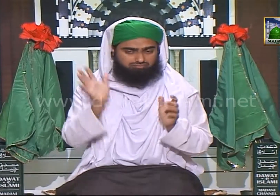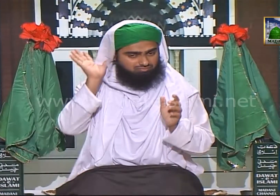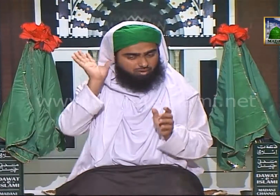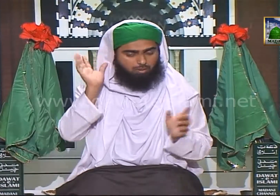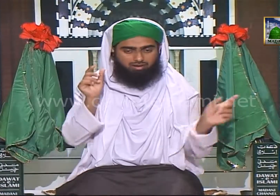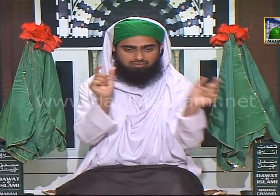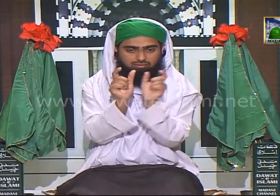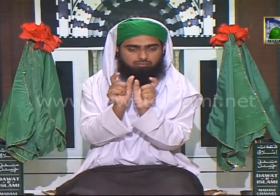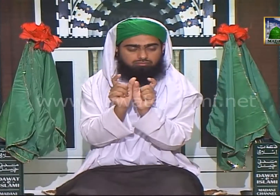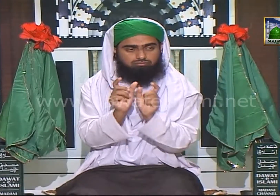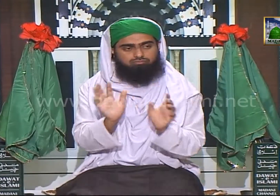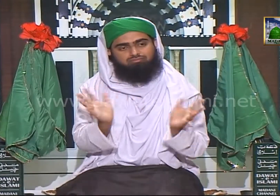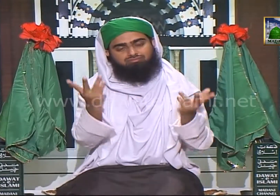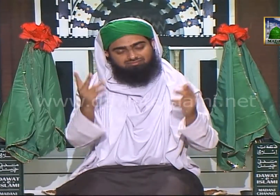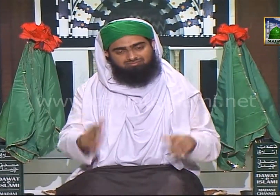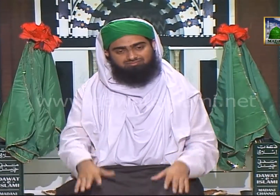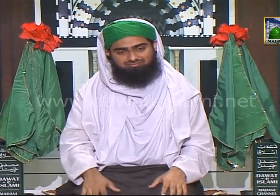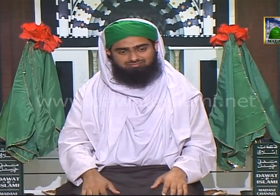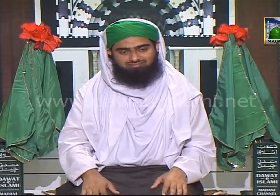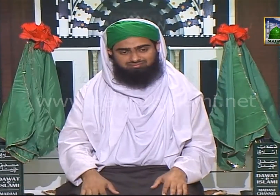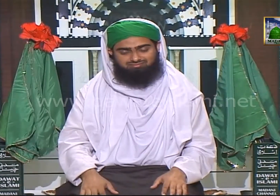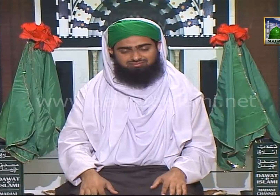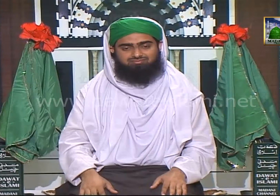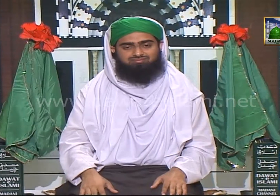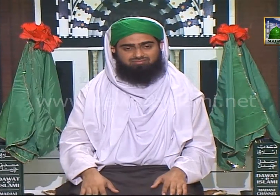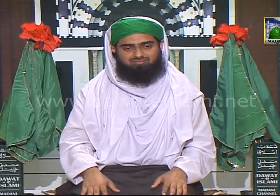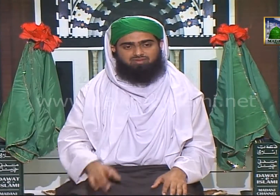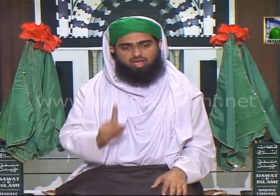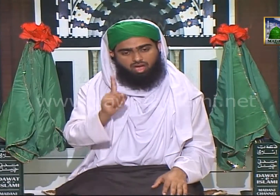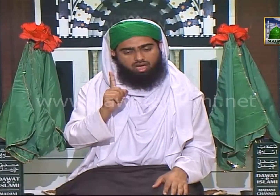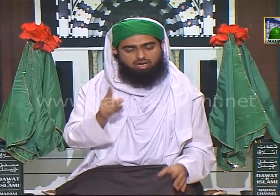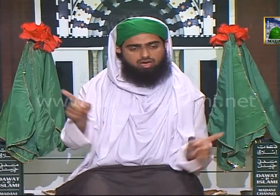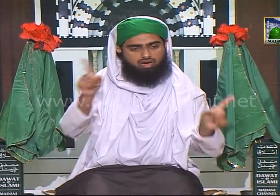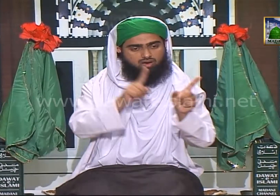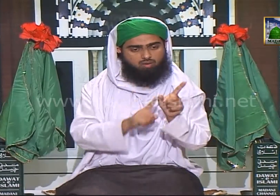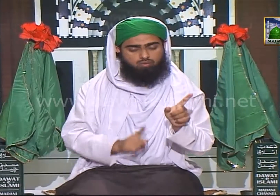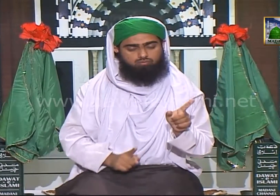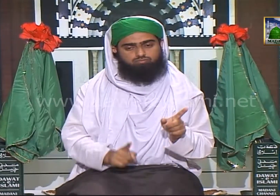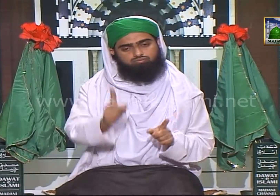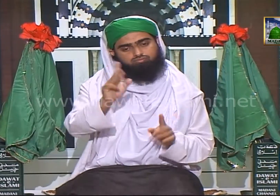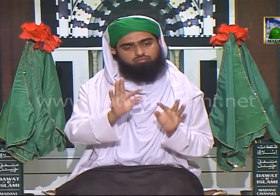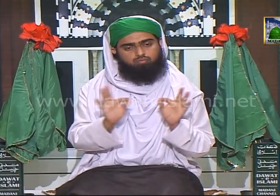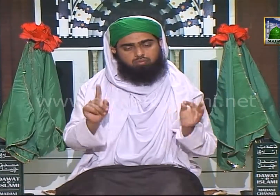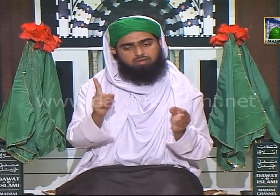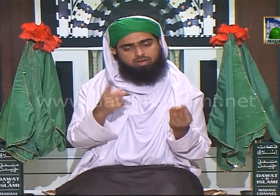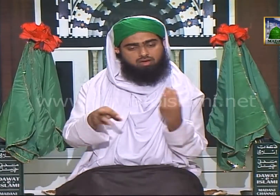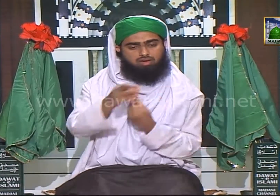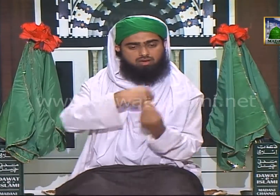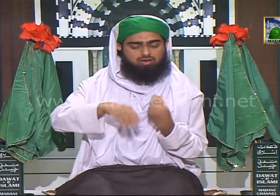پھر آپ چکر میں پڑ جائیں گے۔ تو اس لیے مطلب ہے کہ آپ ایک حج کریں زندگی میں تو آپ دو بانگے دول اپنے آپ کو حاجی کہتے لکھتے پھریں، اور بندہ